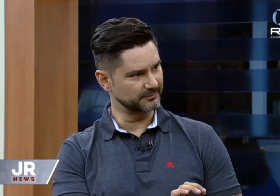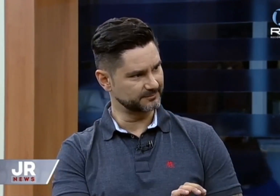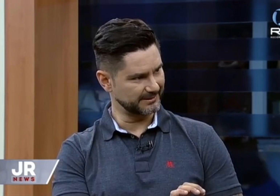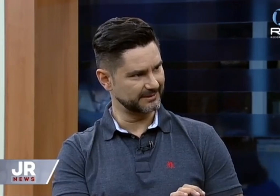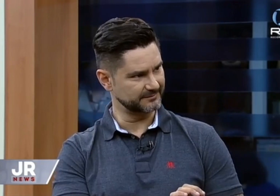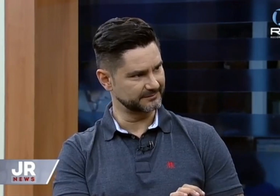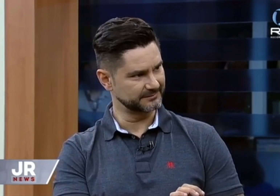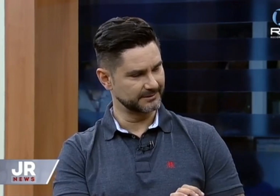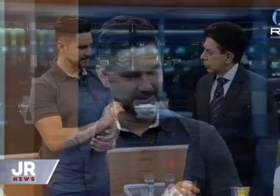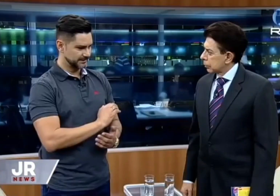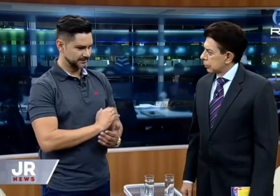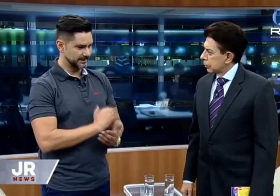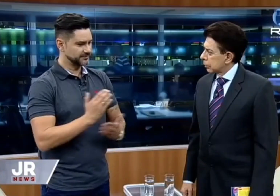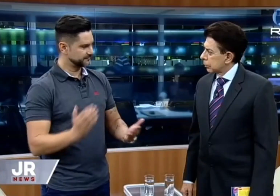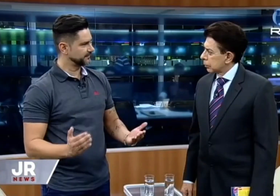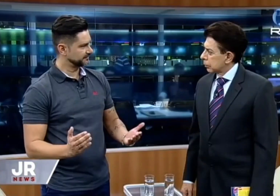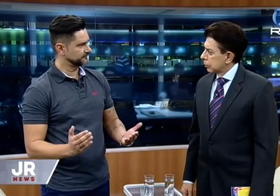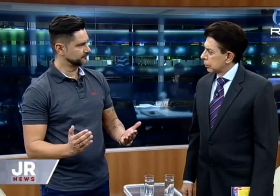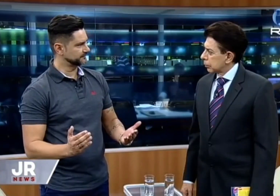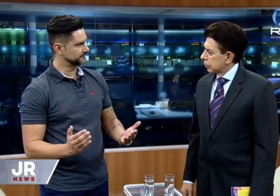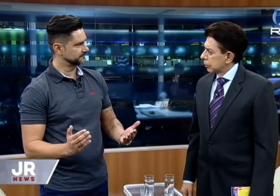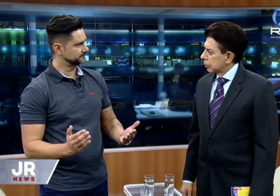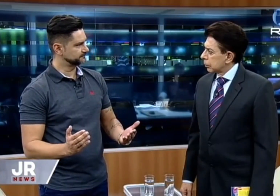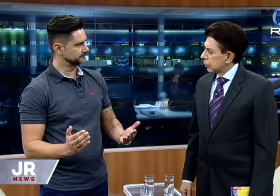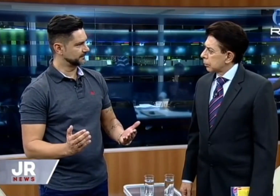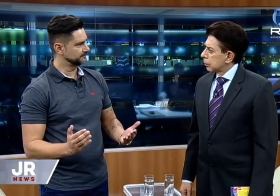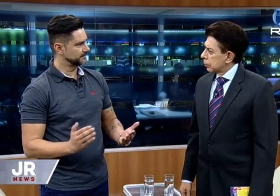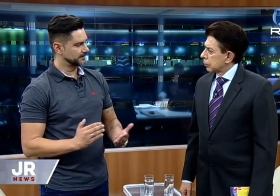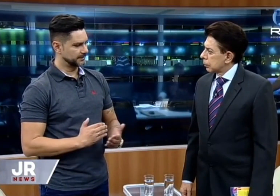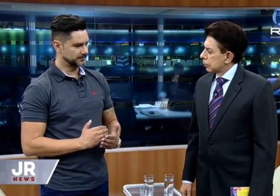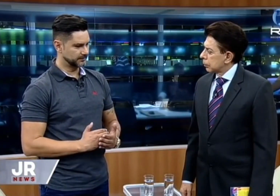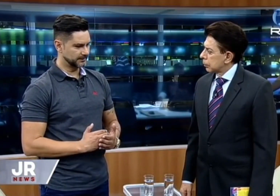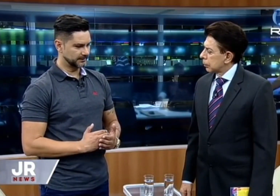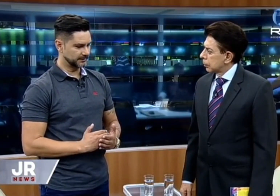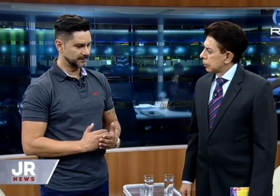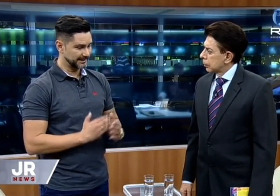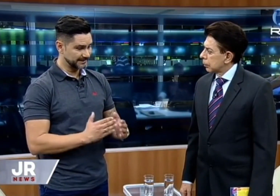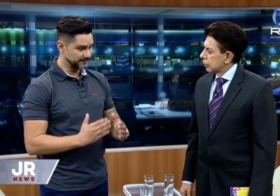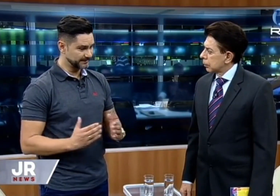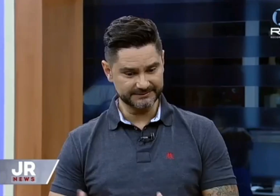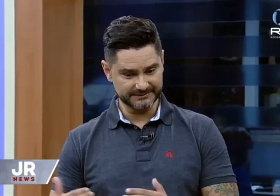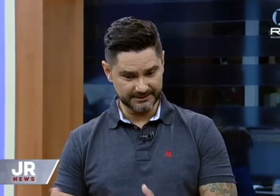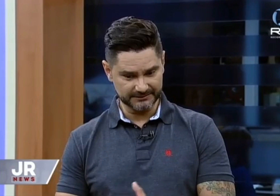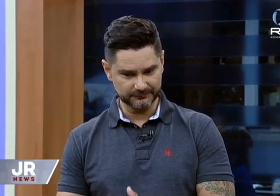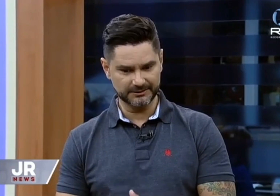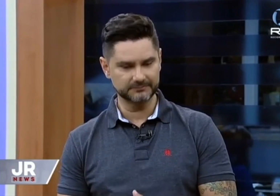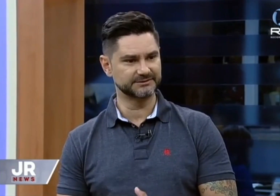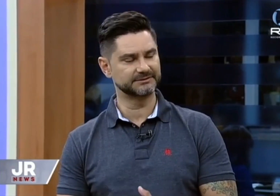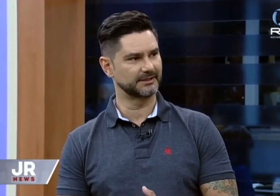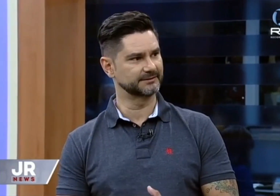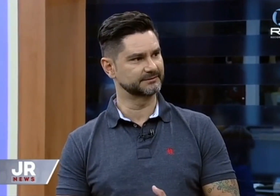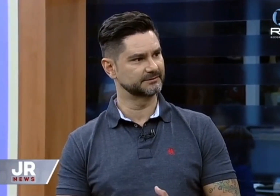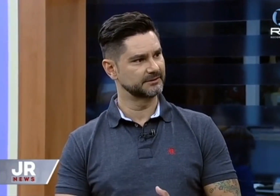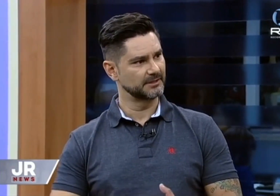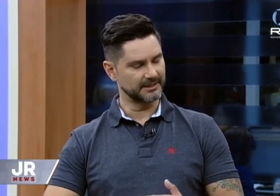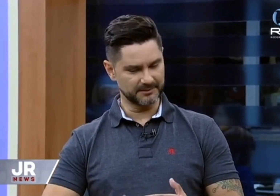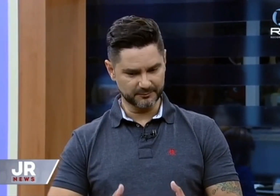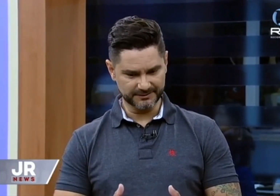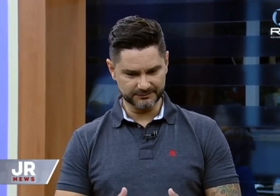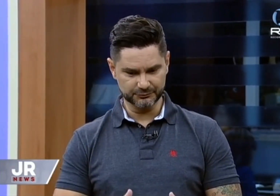algumas palavras, tem diferenciações, né? Então, cada país tem a sua língua de sinais, até por uma questão